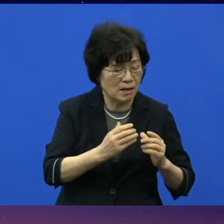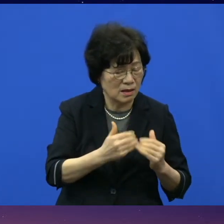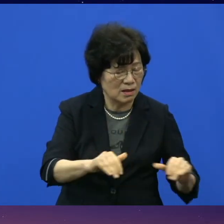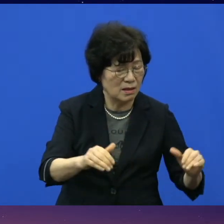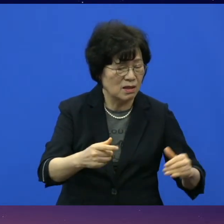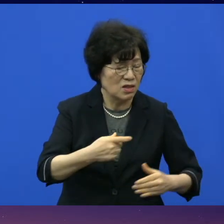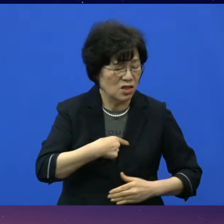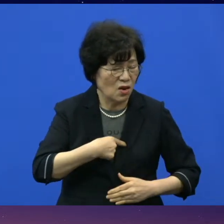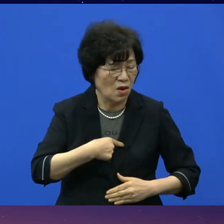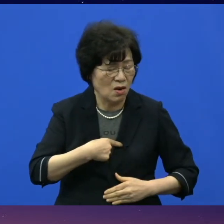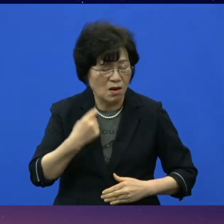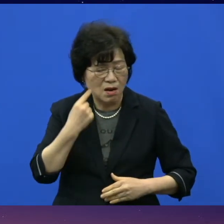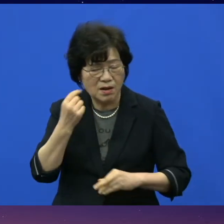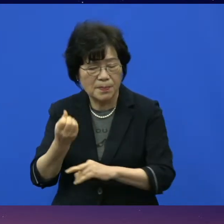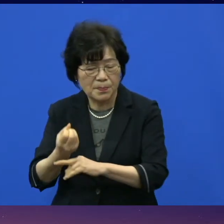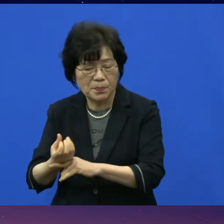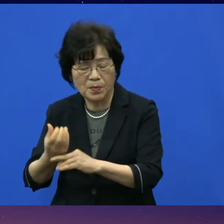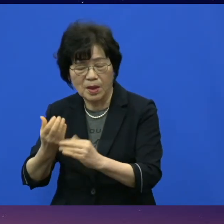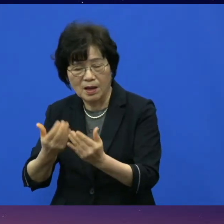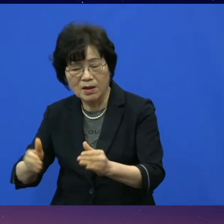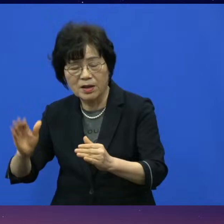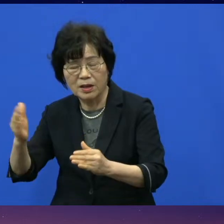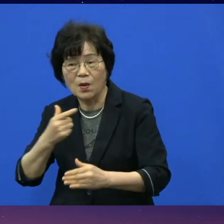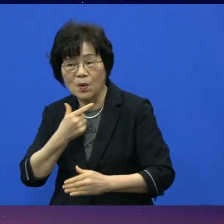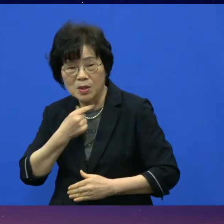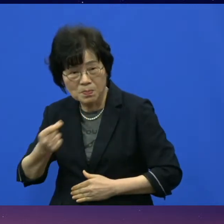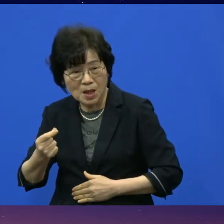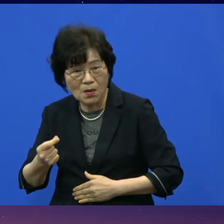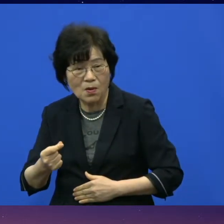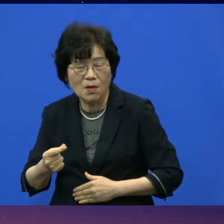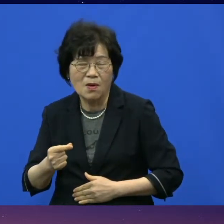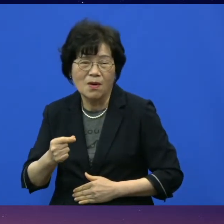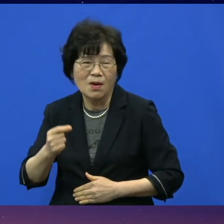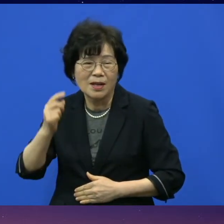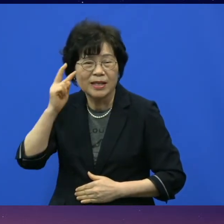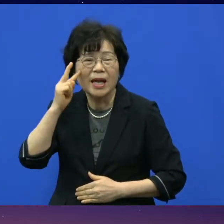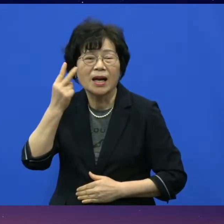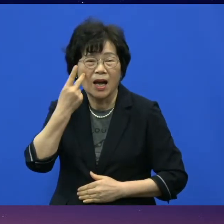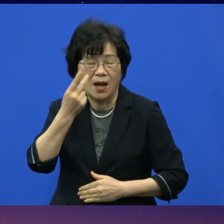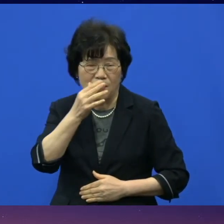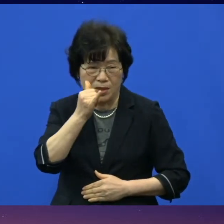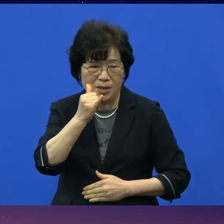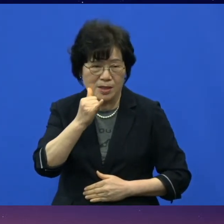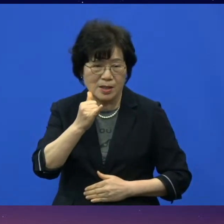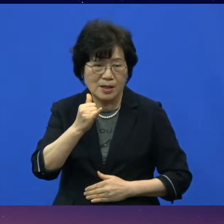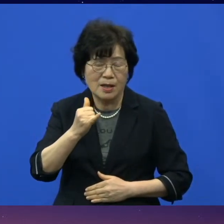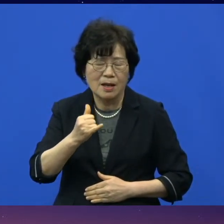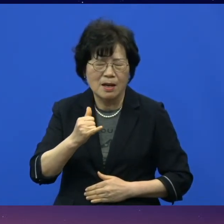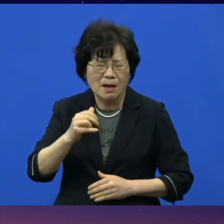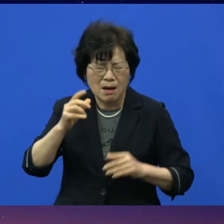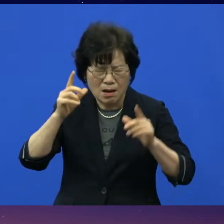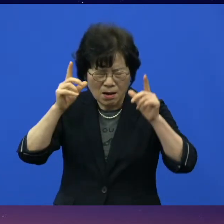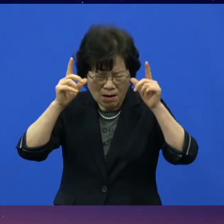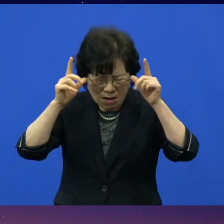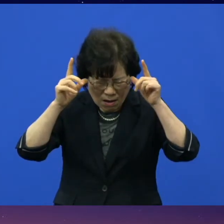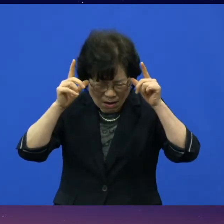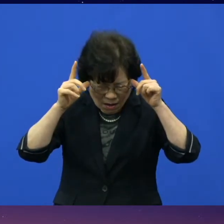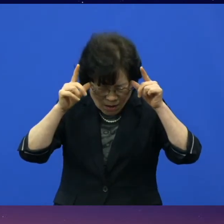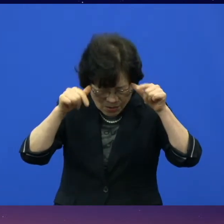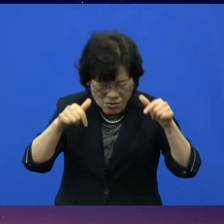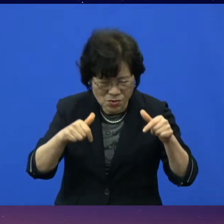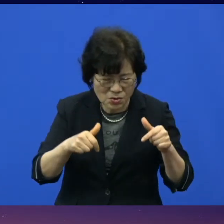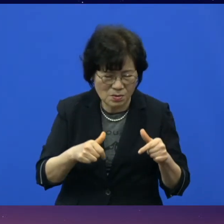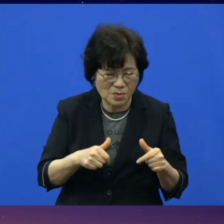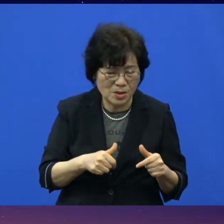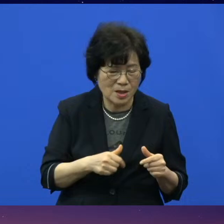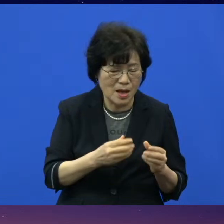거죠. 여러분, 세상을 보세요. 흙수저를 원하는 사람 아무도 없어요. 할 수 없어 억수지지 할 수만 있다면